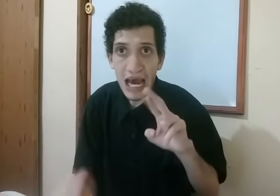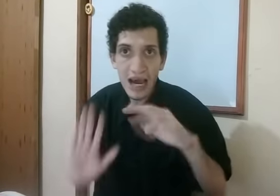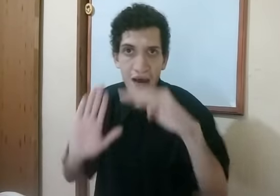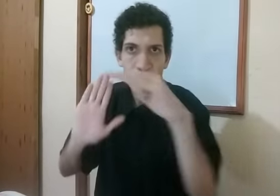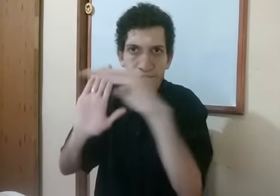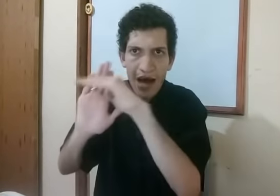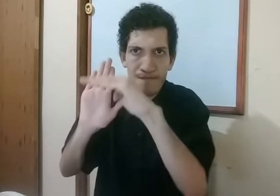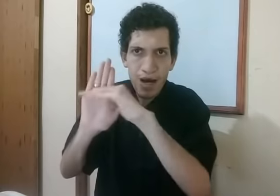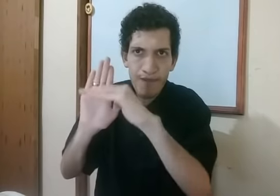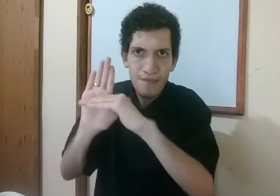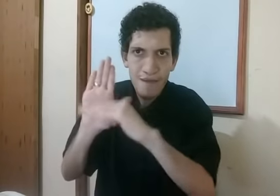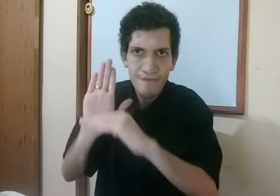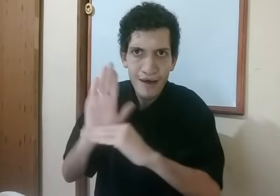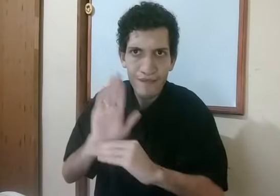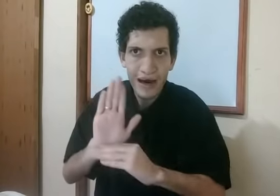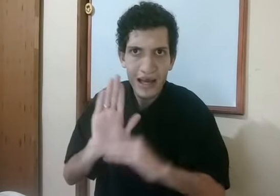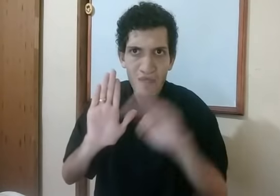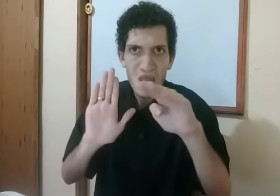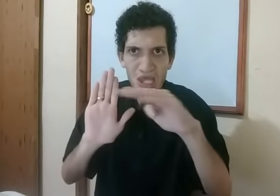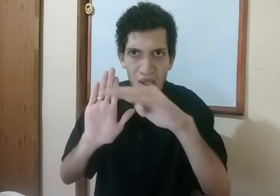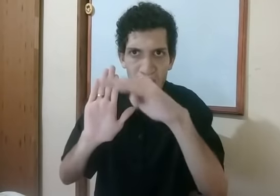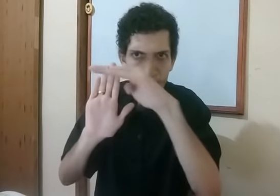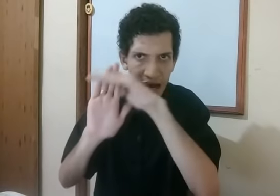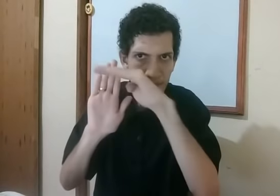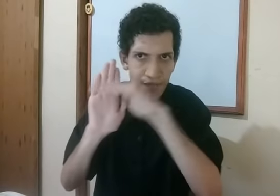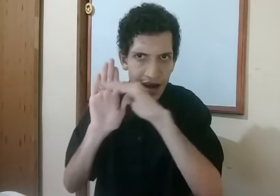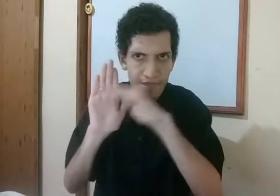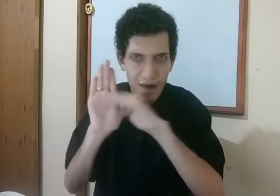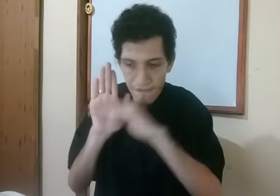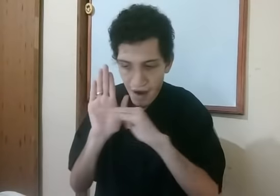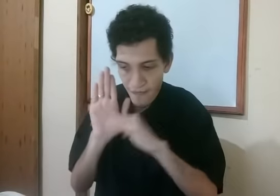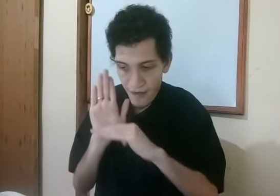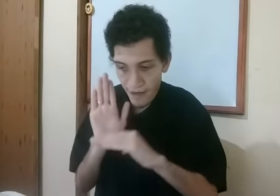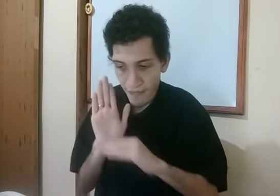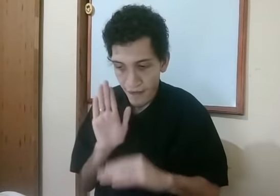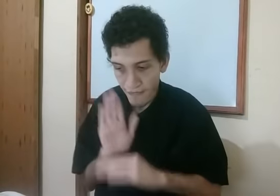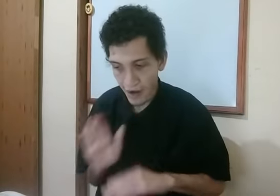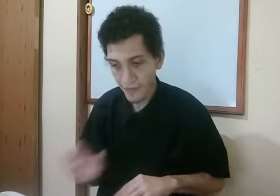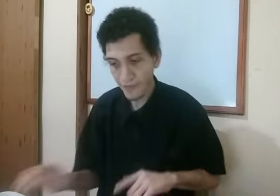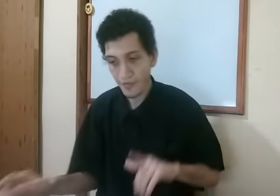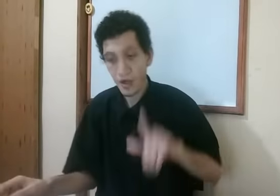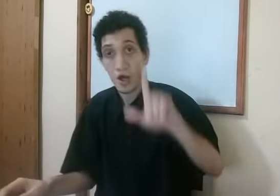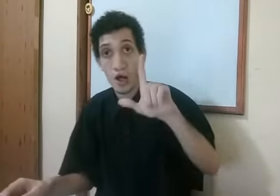Listar, pá, pá, pá, pá, pá, é uma lista, pá, pá, pá, pá, pá, pá, pá.